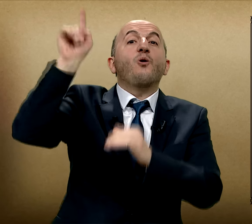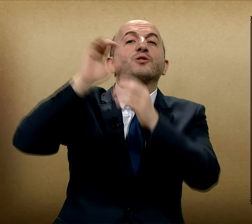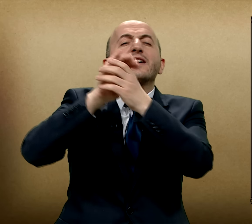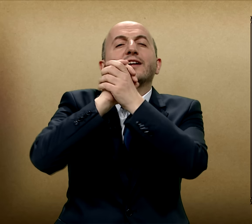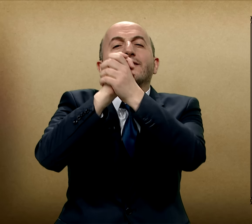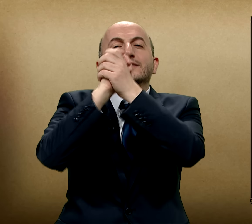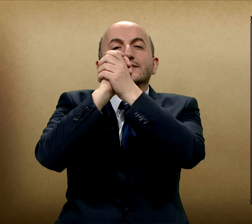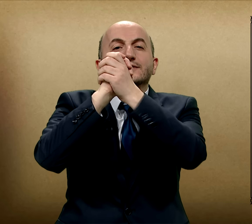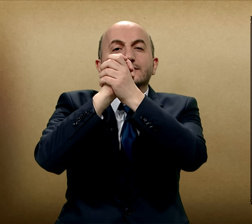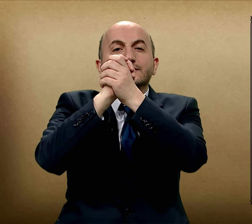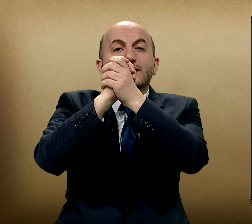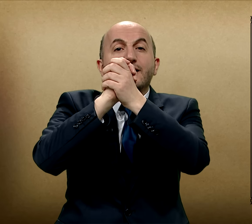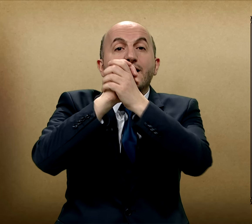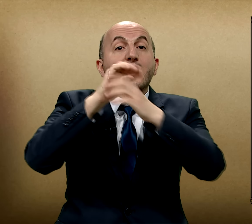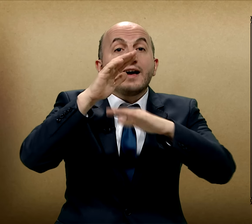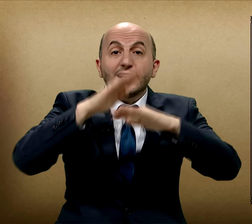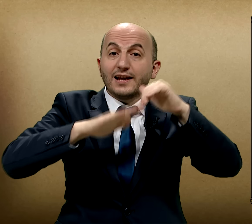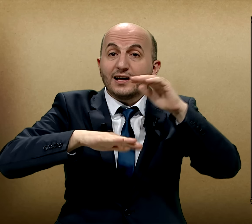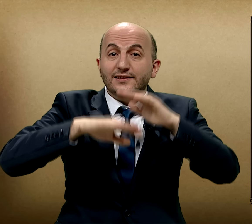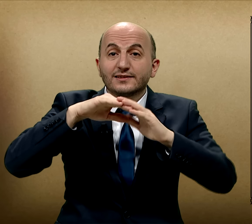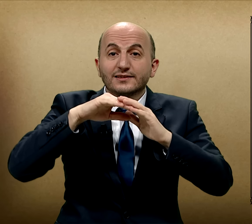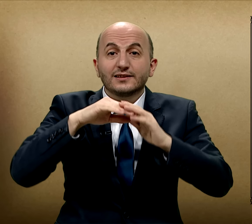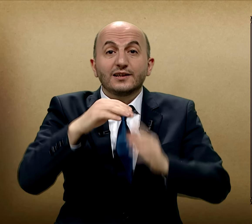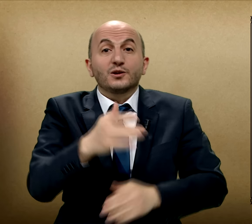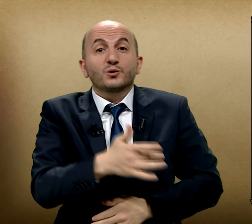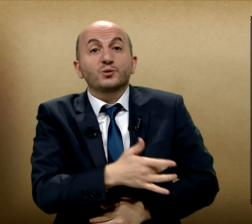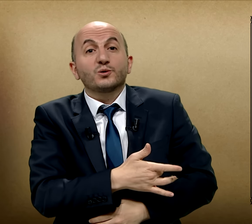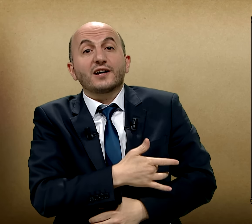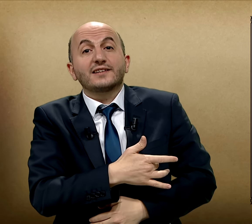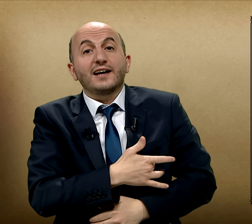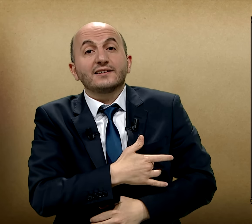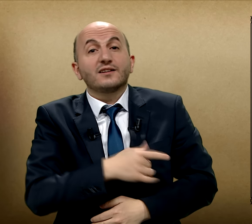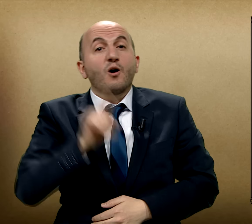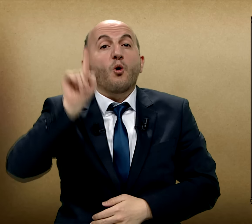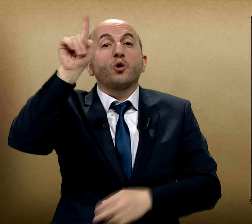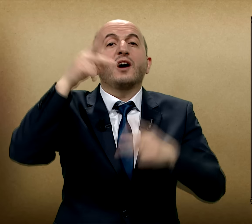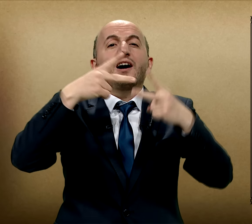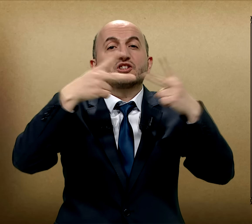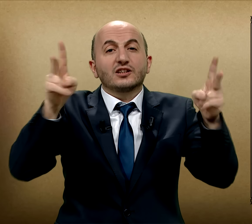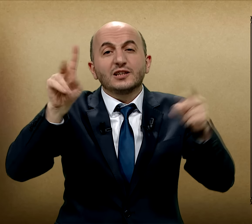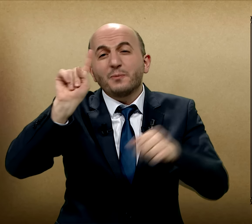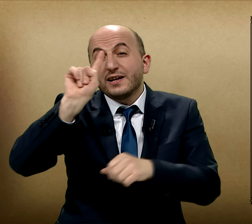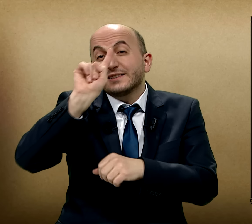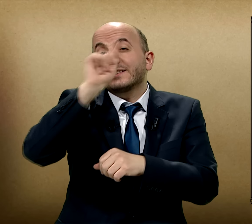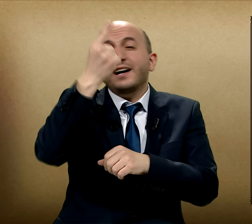ona yalvarsın. Eller yürekten ona açılıp